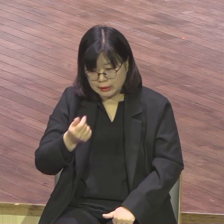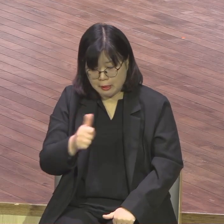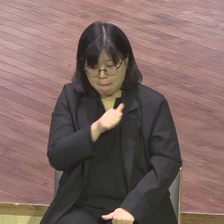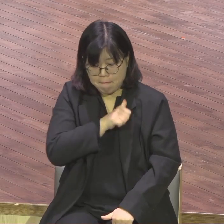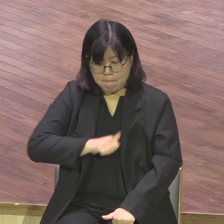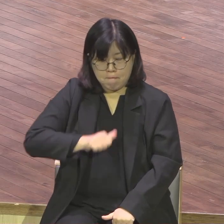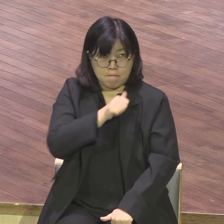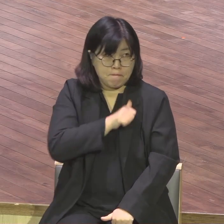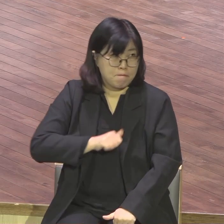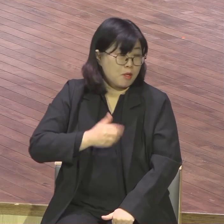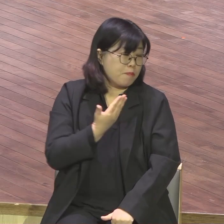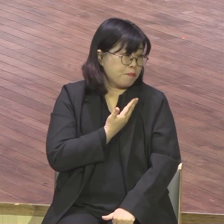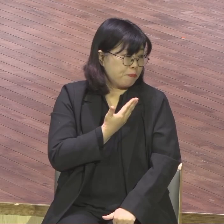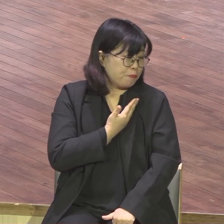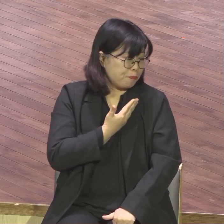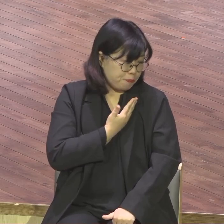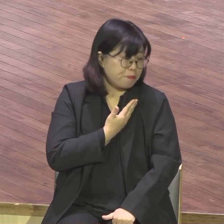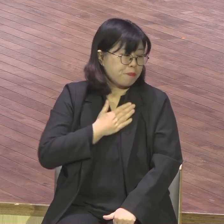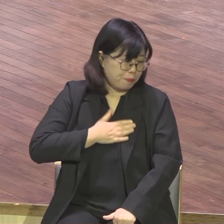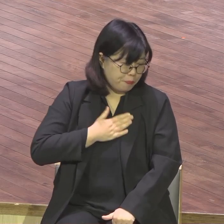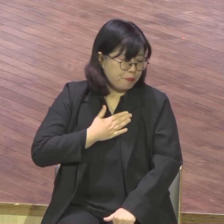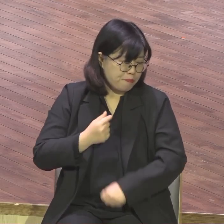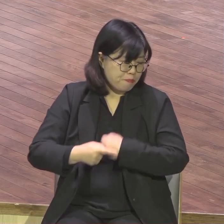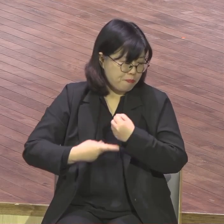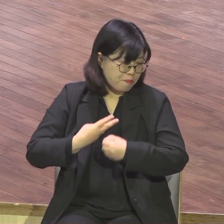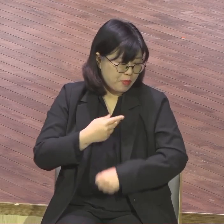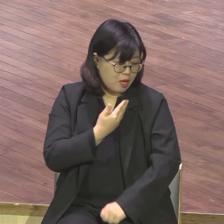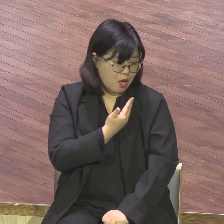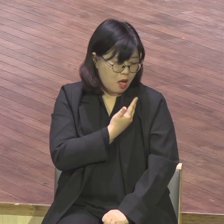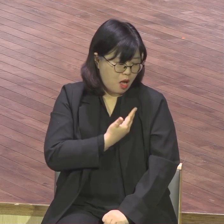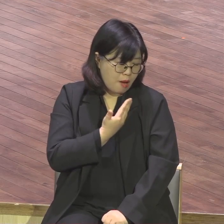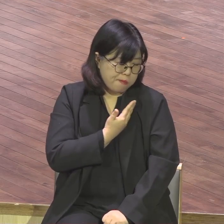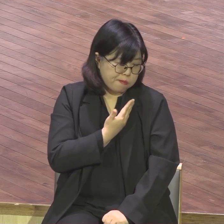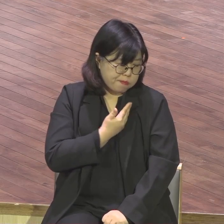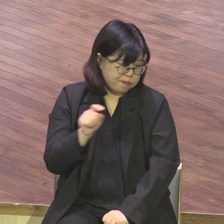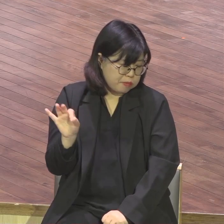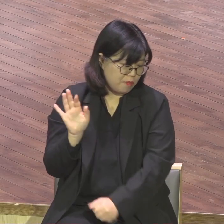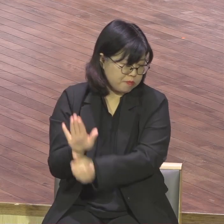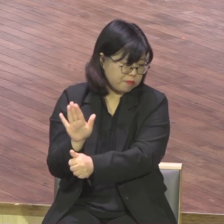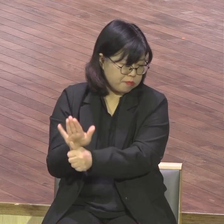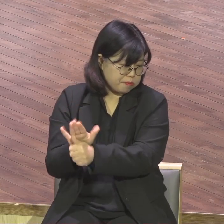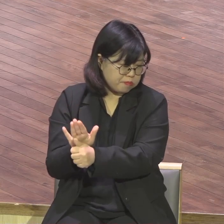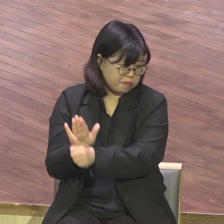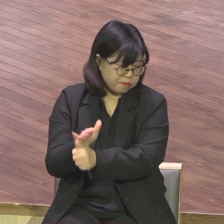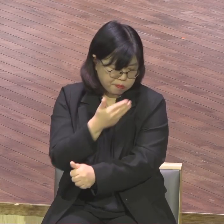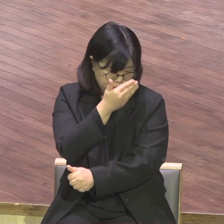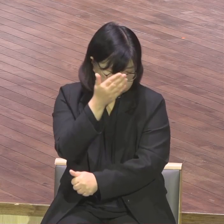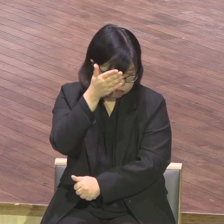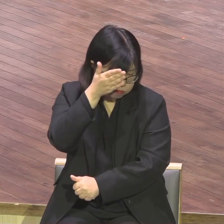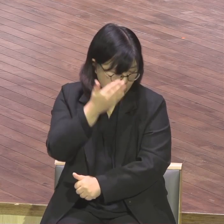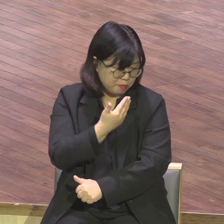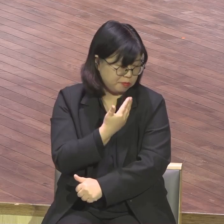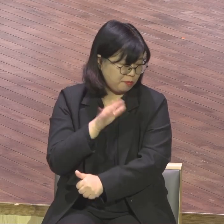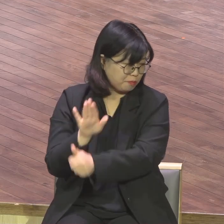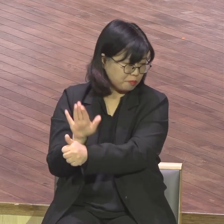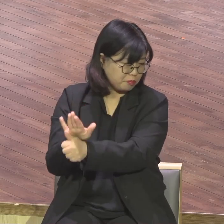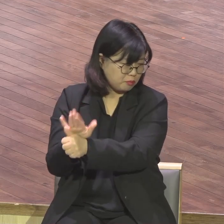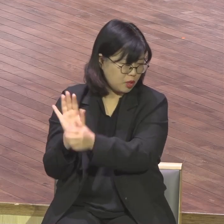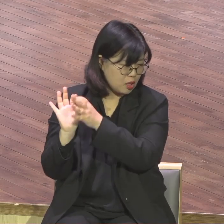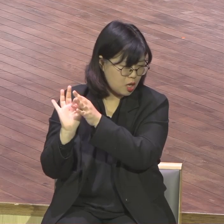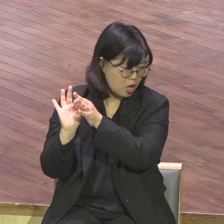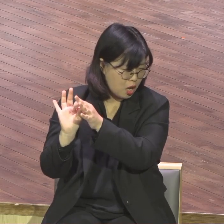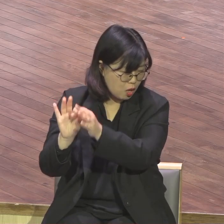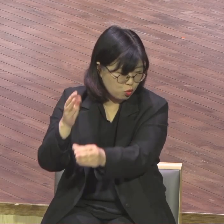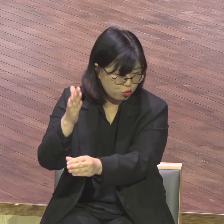담대하게 거침없이 나가야 하는데 이런 영적 흐름을 타지 못하면 이제는 함께 갈 수